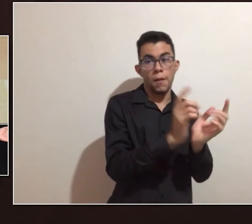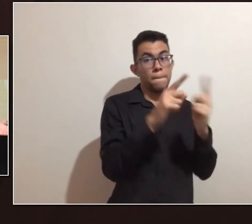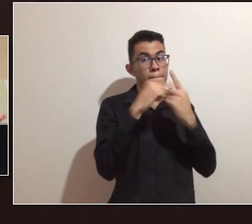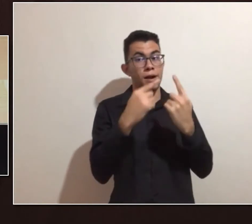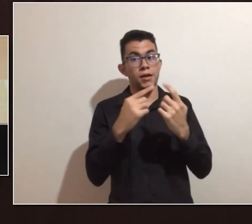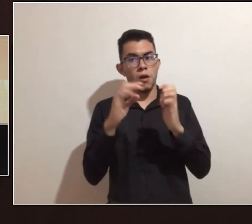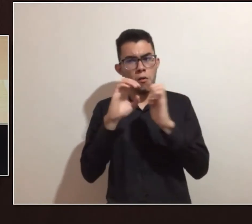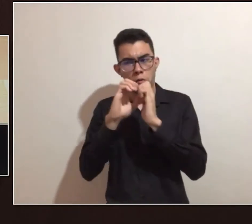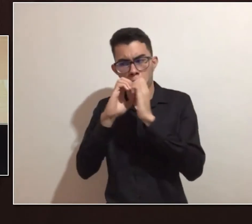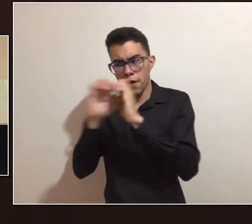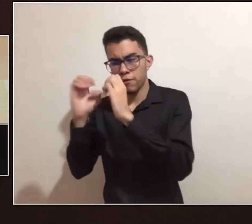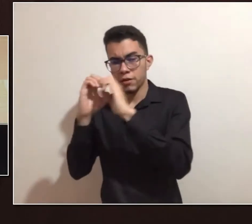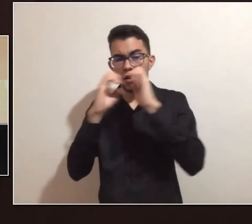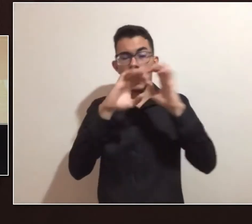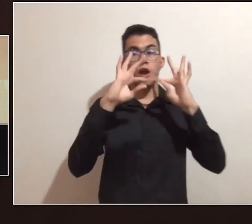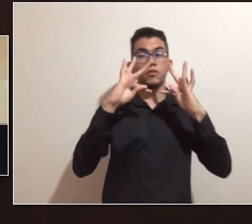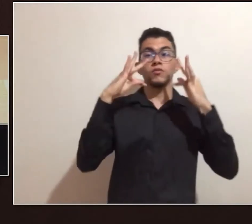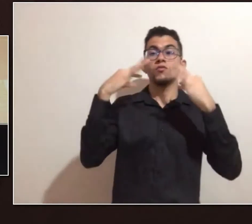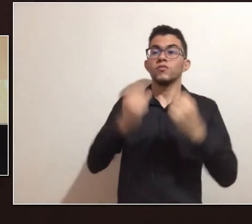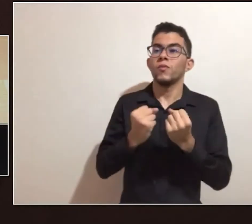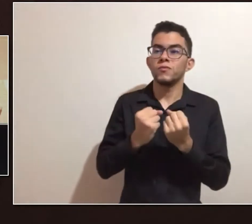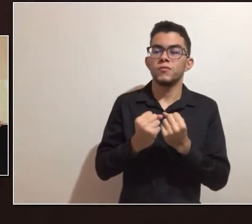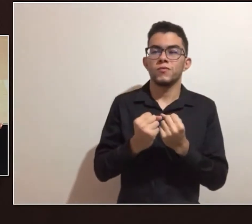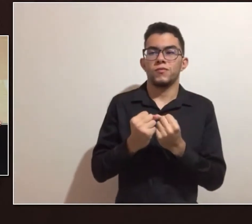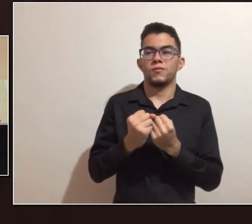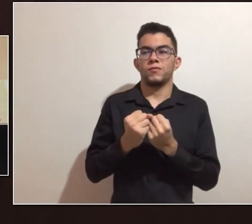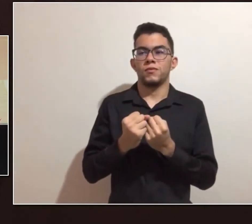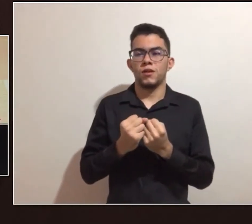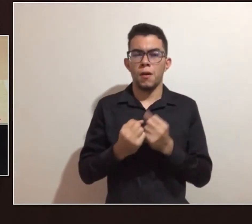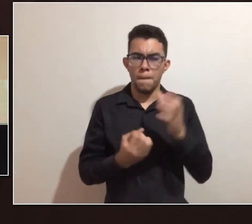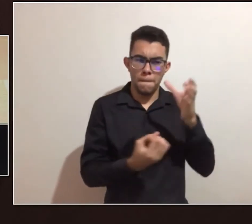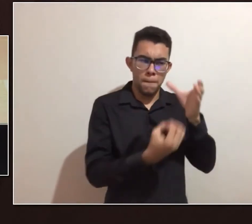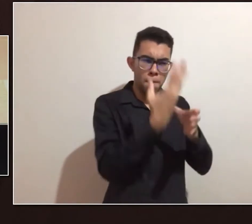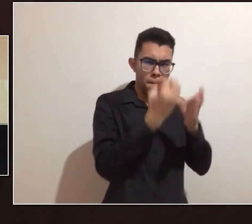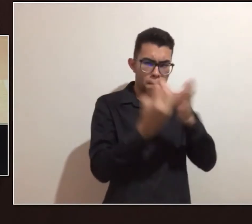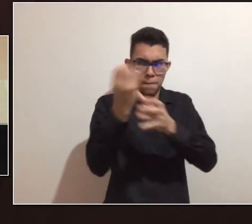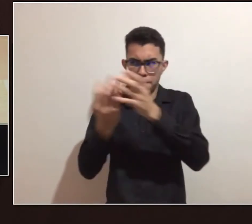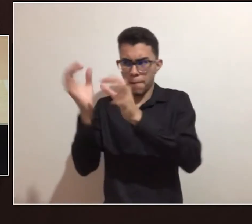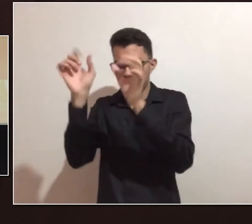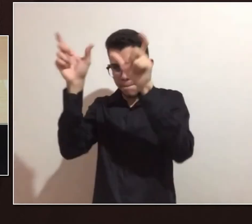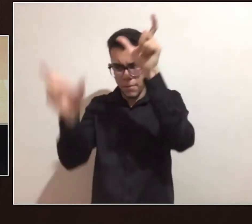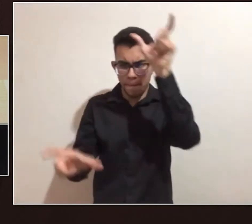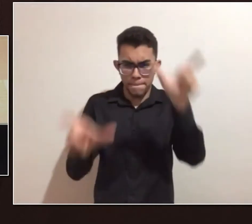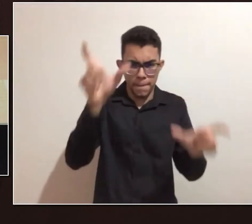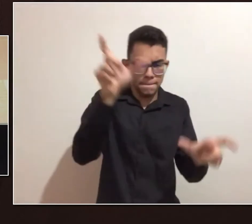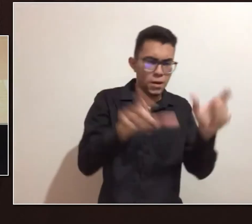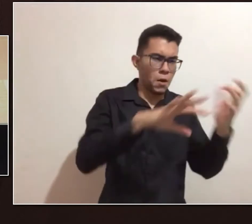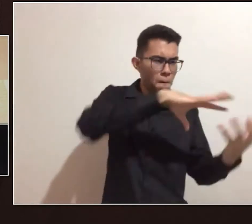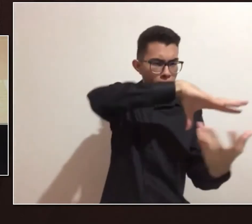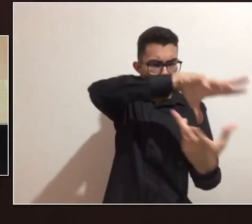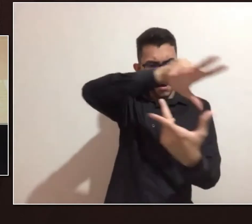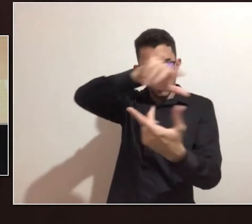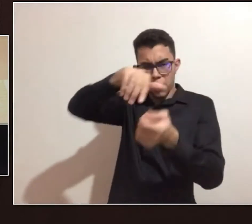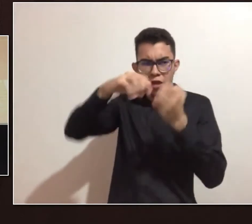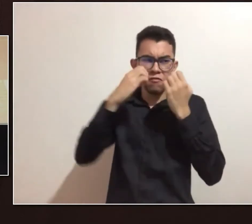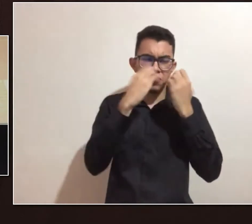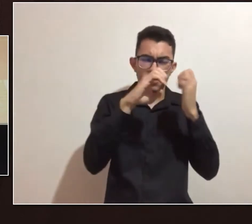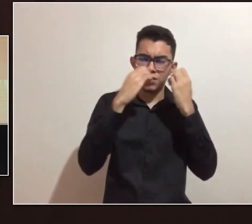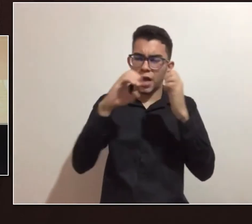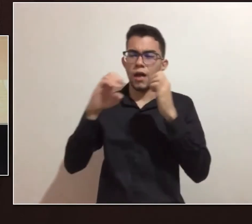Então nós temos que pregar o evangelho a toda criatura. Os comportores que estão nas ruas não precisam